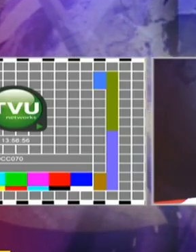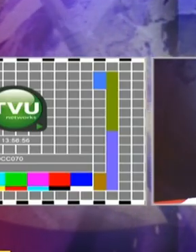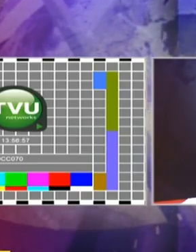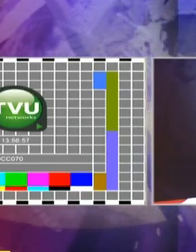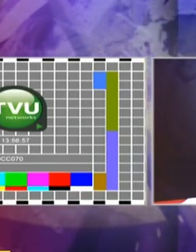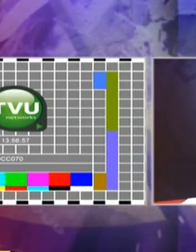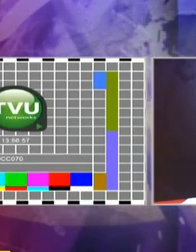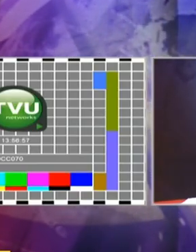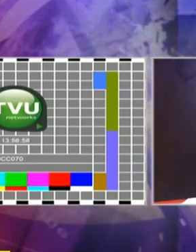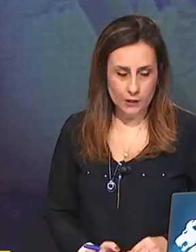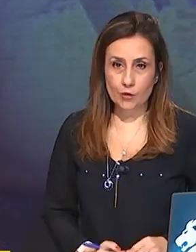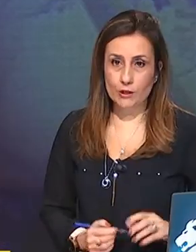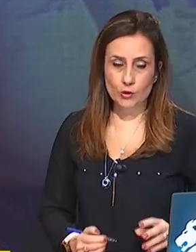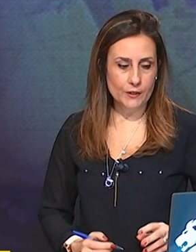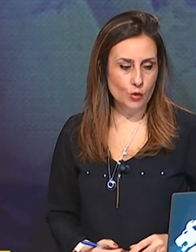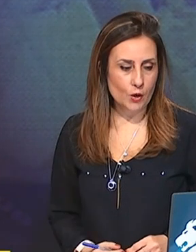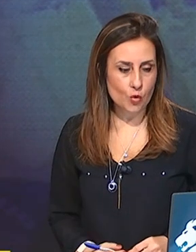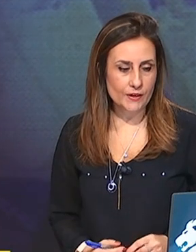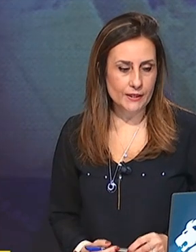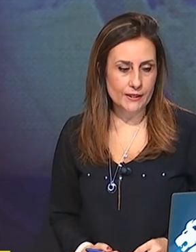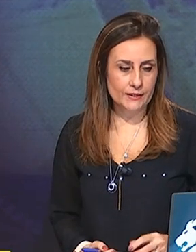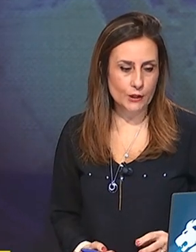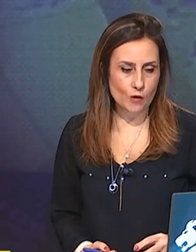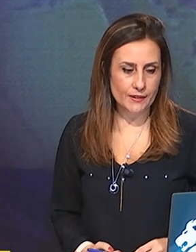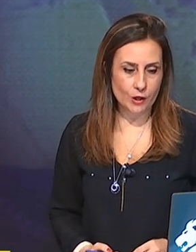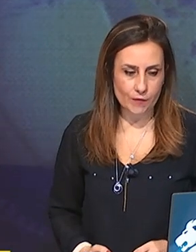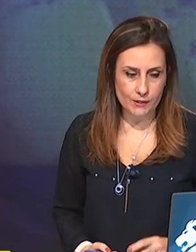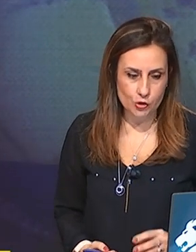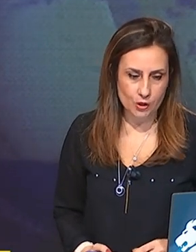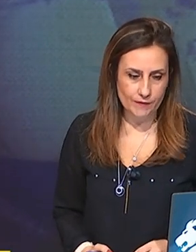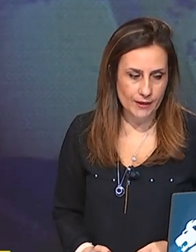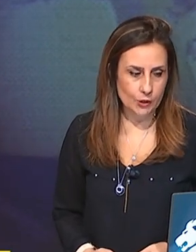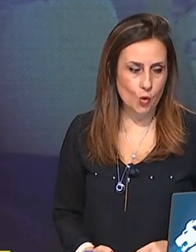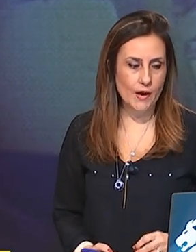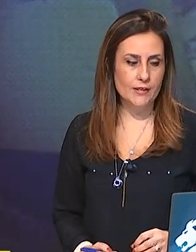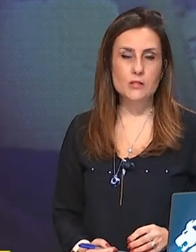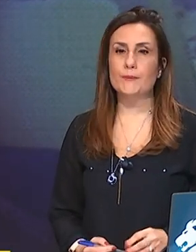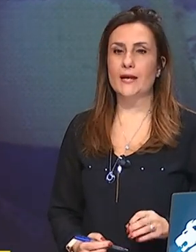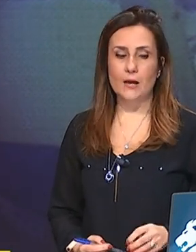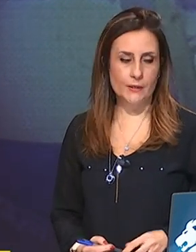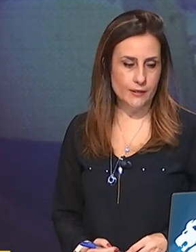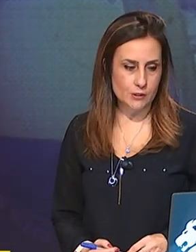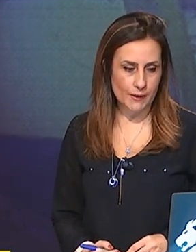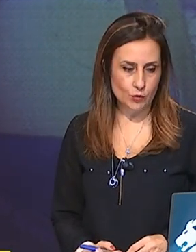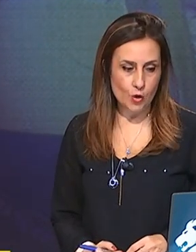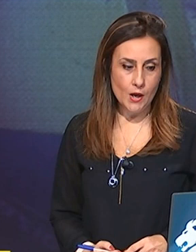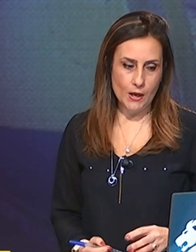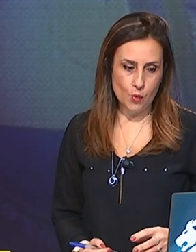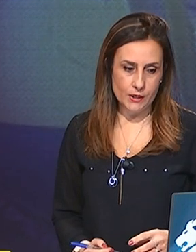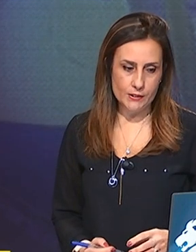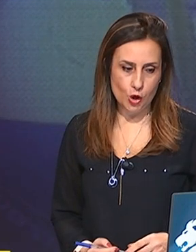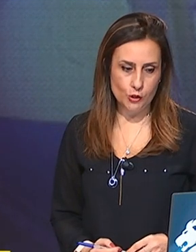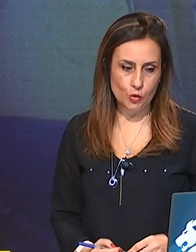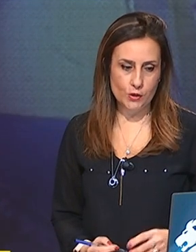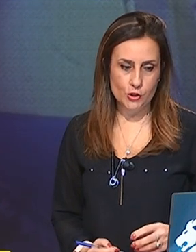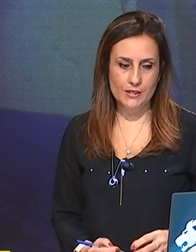vaccinale. Il governatore ha detto: la curva clinica dei ricoveri da Covid-19 in Veneto è inspiegabile rispetto a